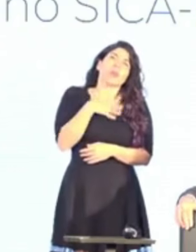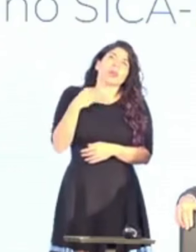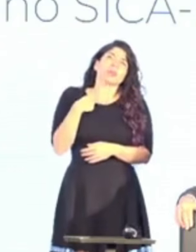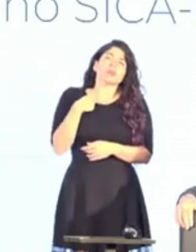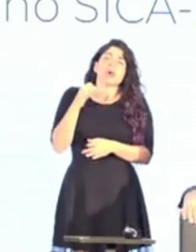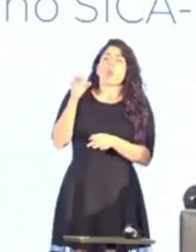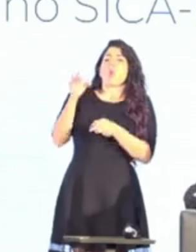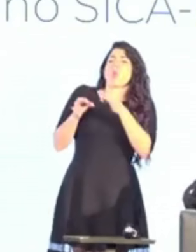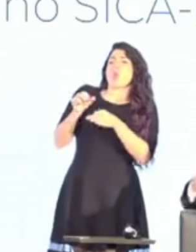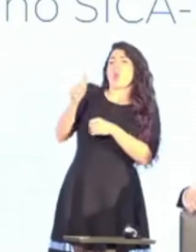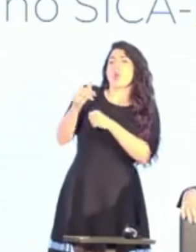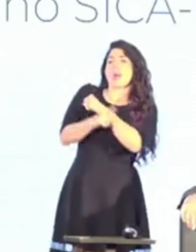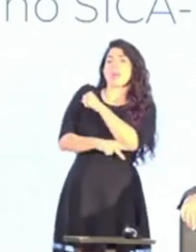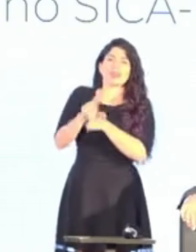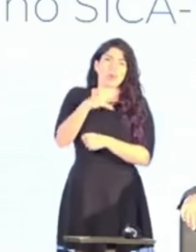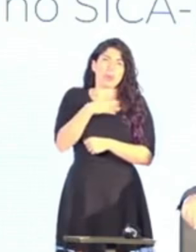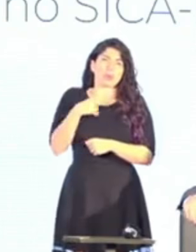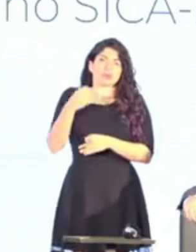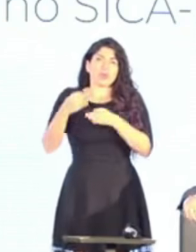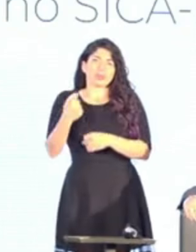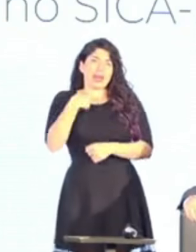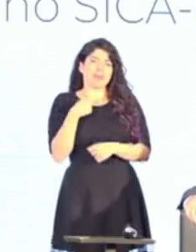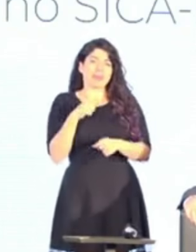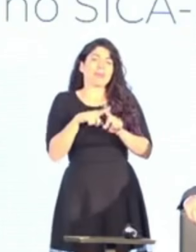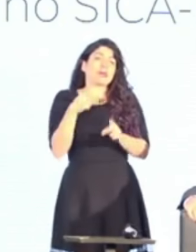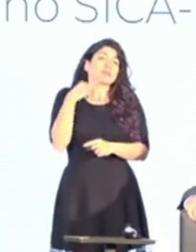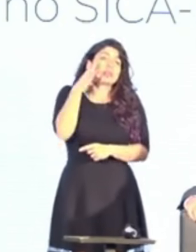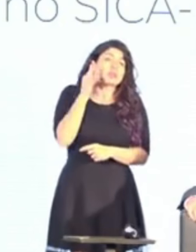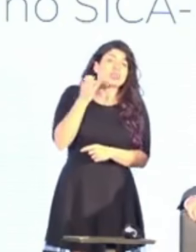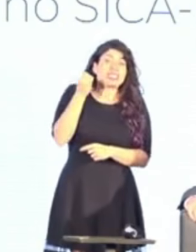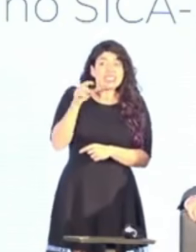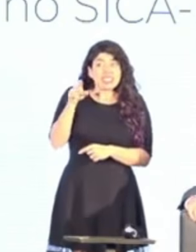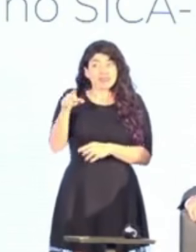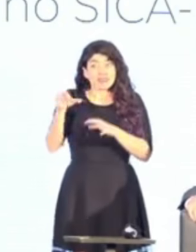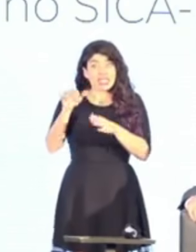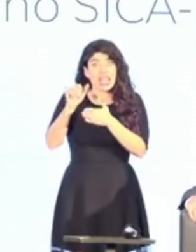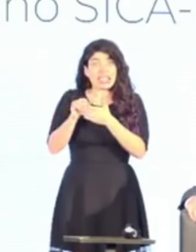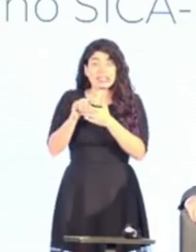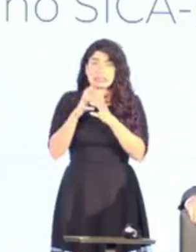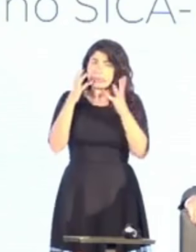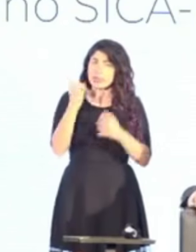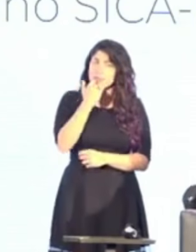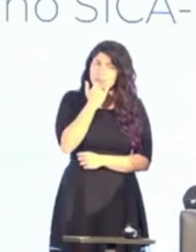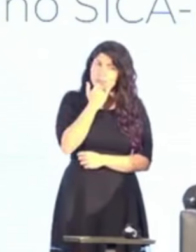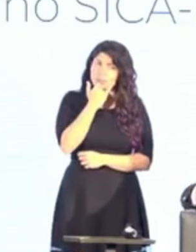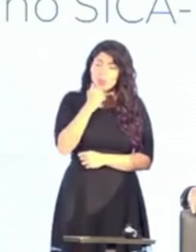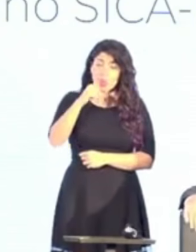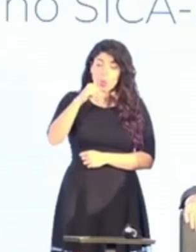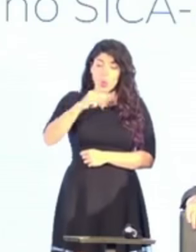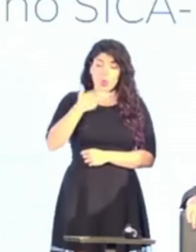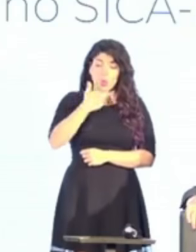no me gusta juzgar a otros países, porque no me gusta ser juzgado, pero yo creería que estarían cometiendo un gravísimo error.